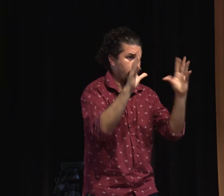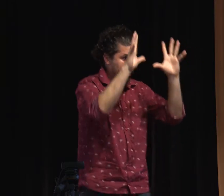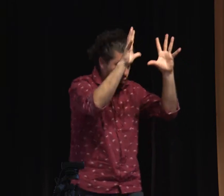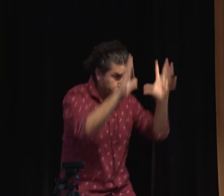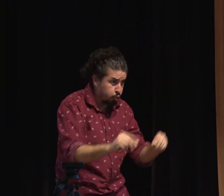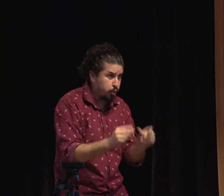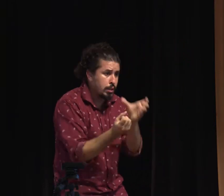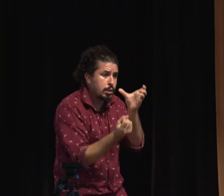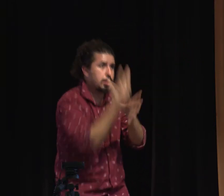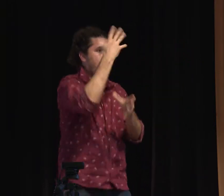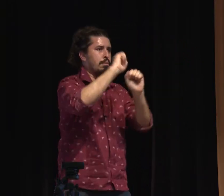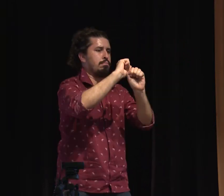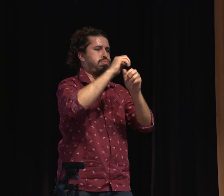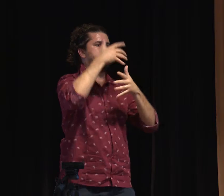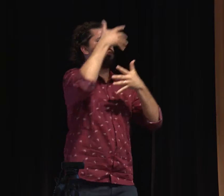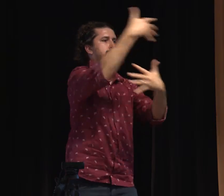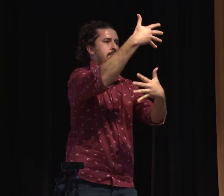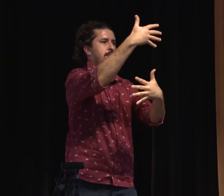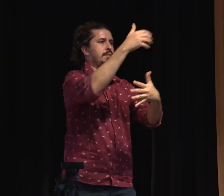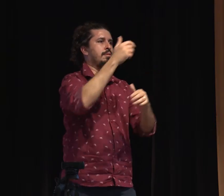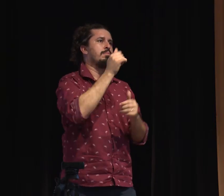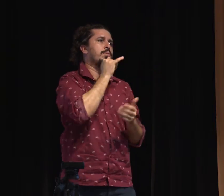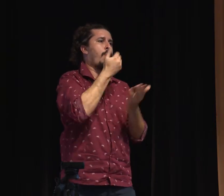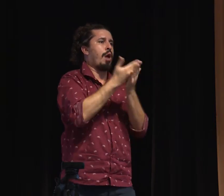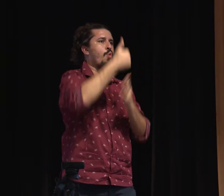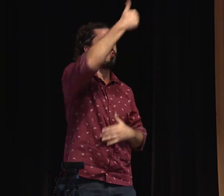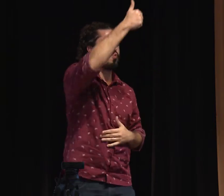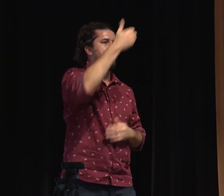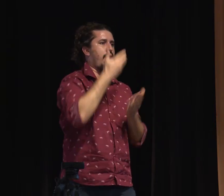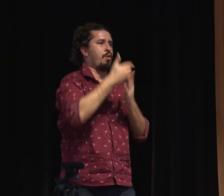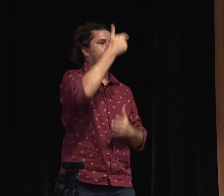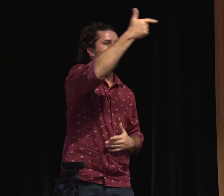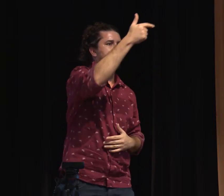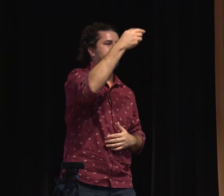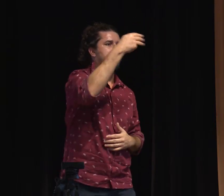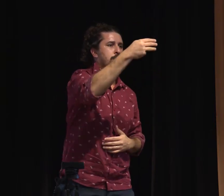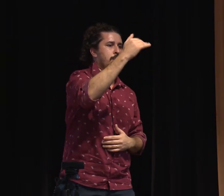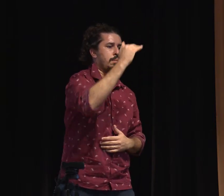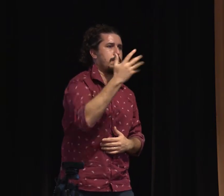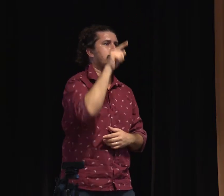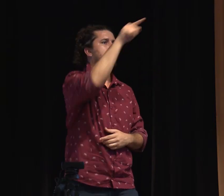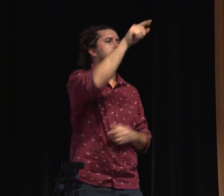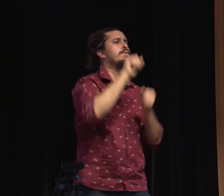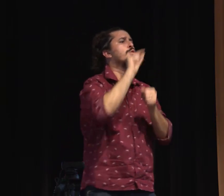algumas coisas e criar de uma forma clara a primeira aula, a aula 2, a aula